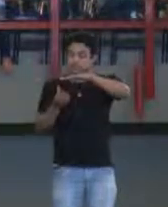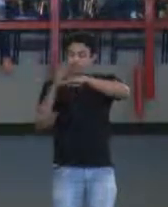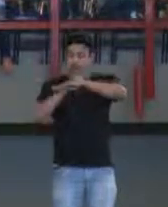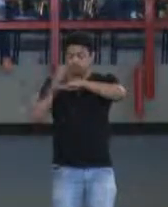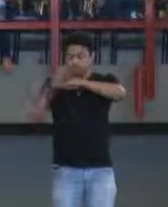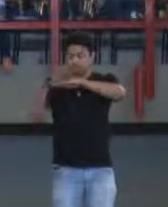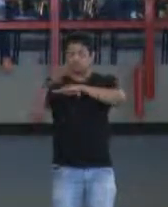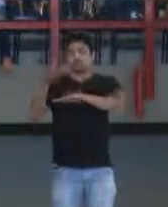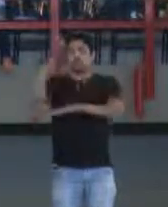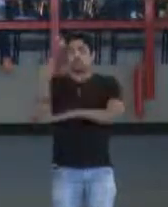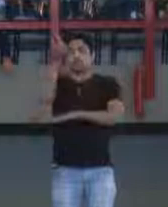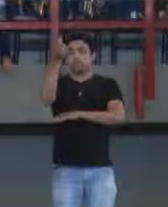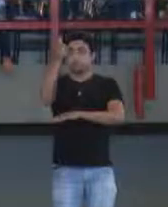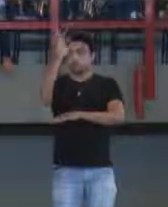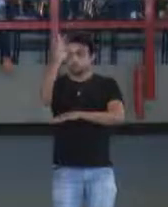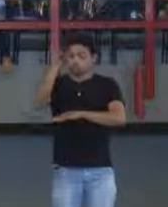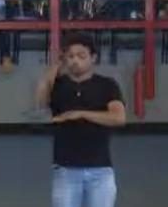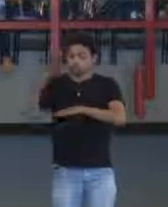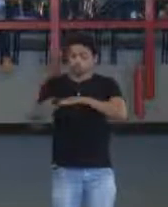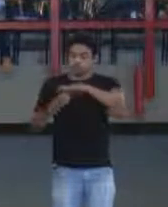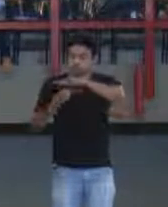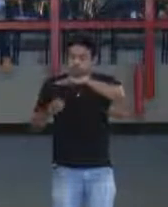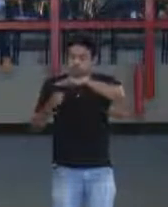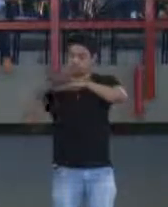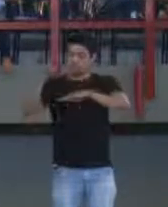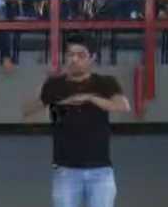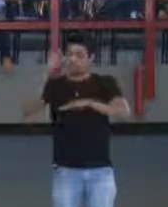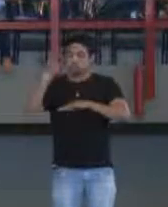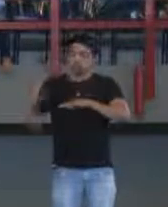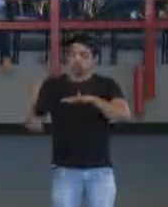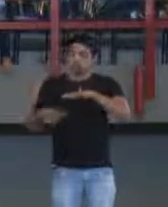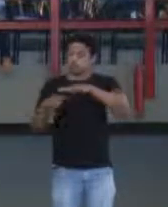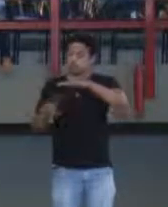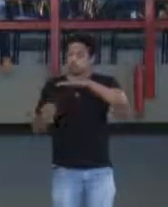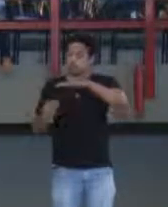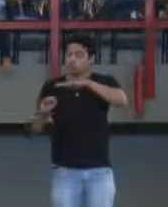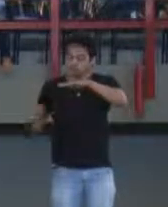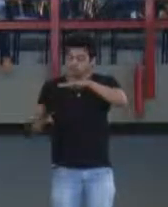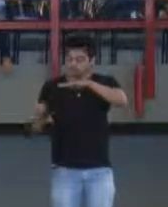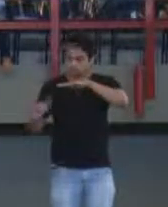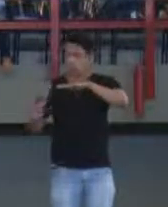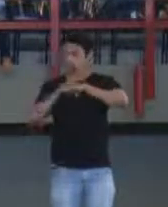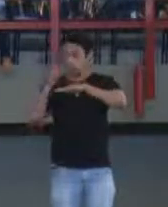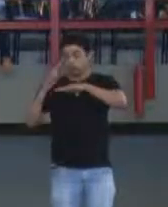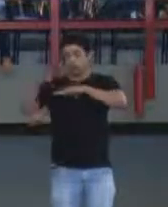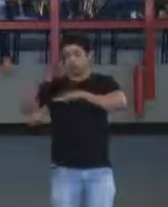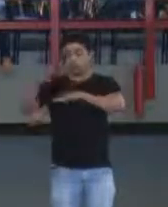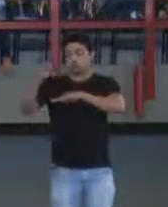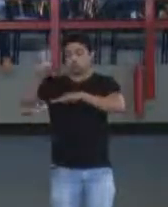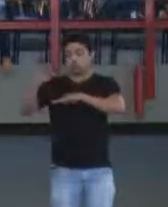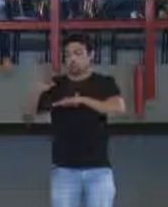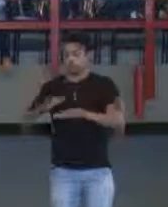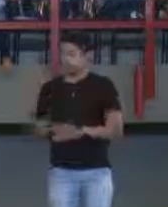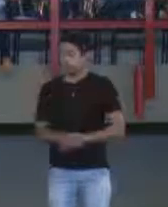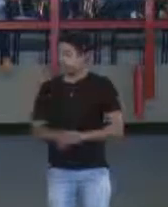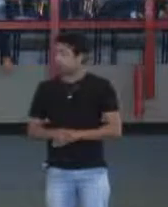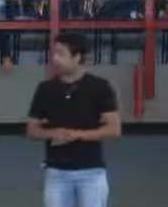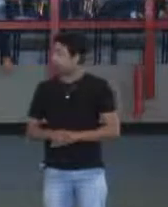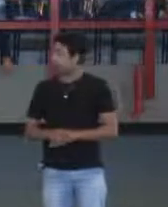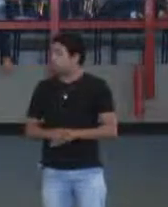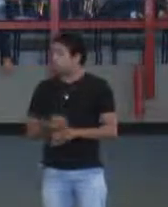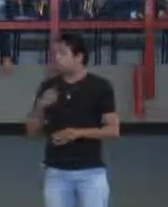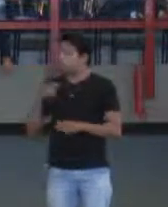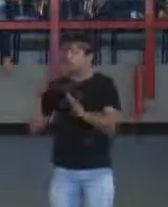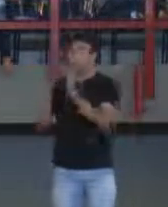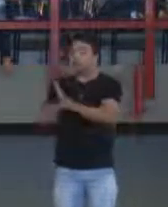hora, 6%, 70 km por hora, 3% e 80 km por hora, 1%. Pergunta,